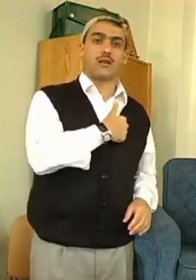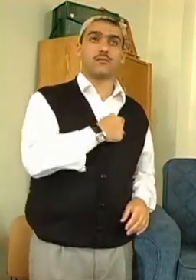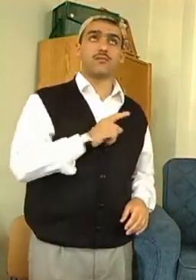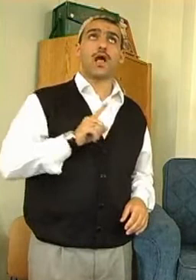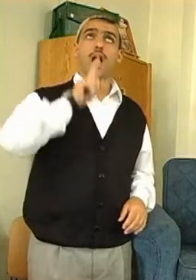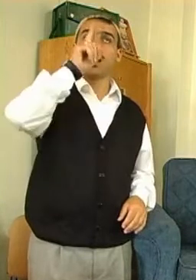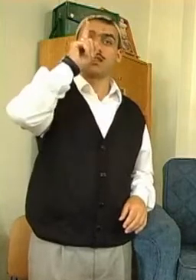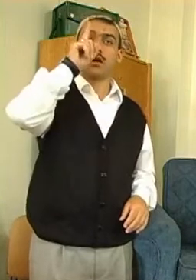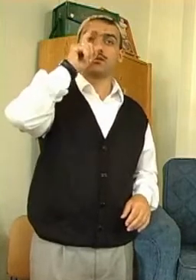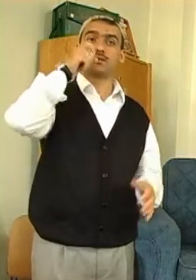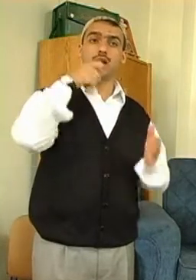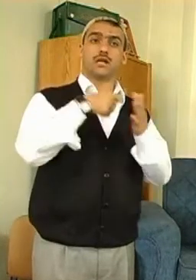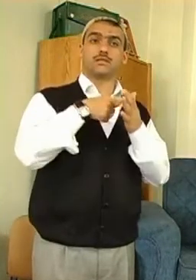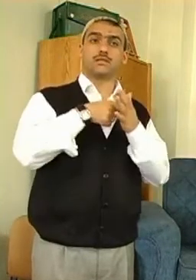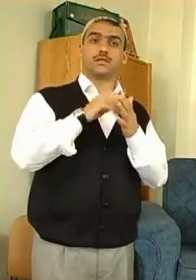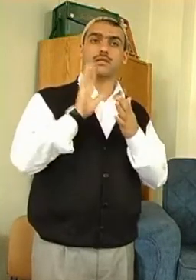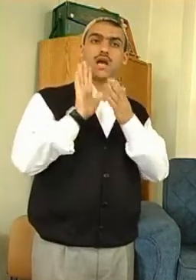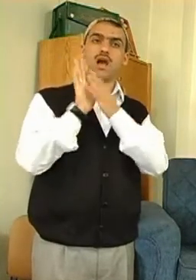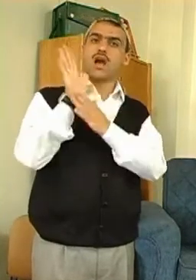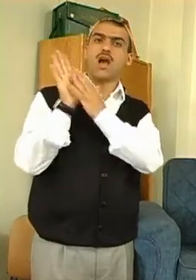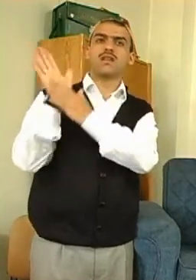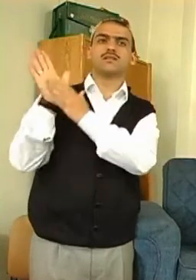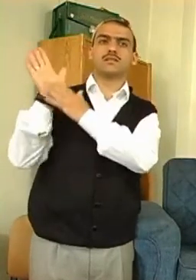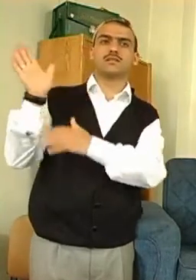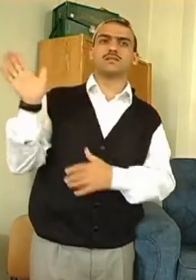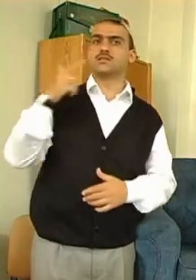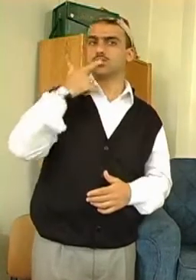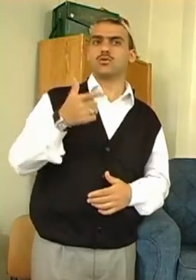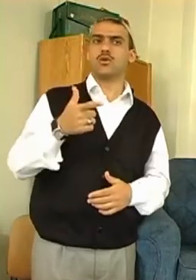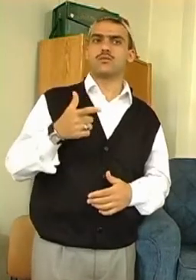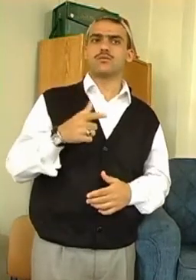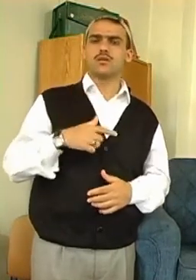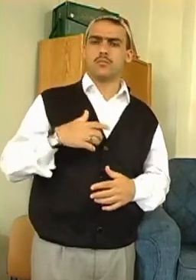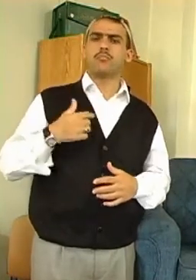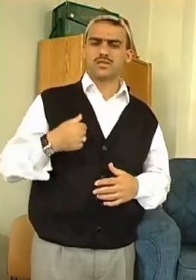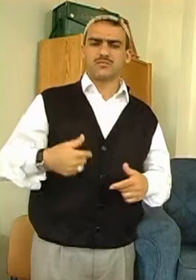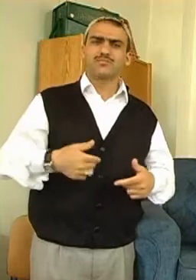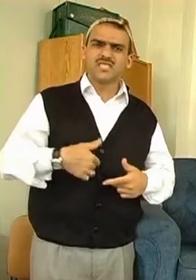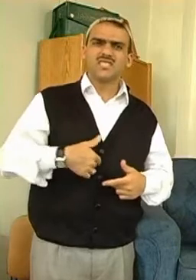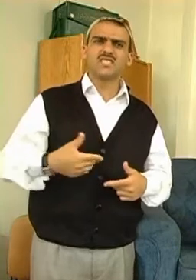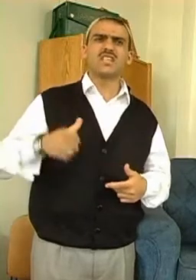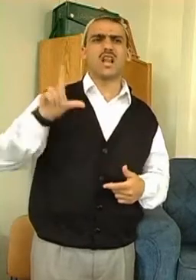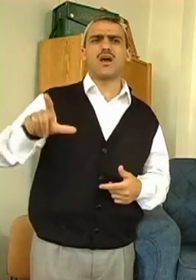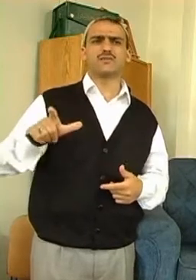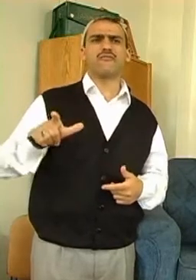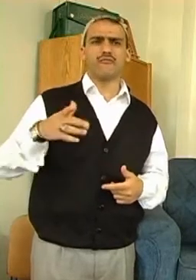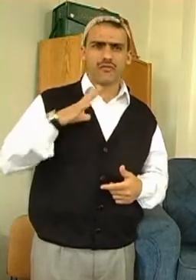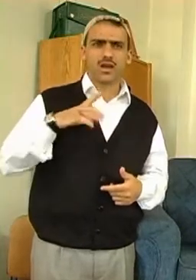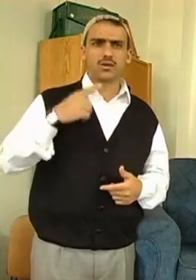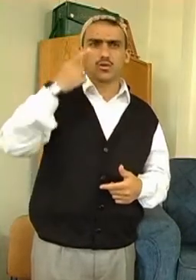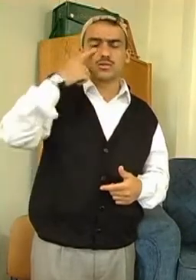Aynayı samet olan kalp. İşte kalbin ihtiyacı en büyük ihtiyaç. Yani kalbin ihtiyacı